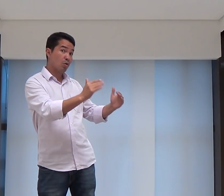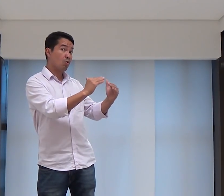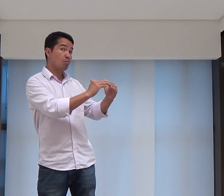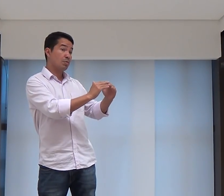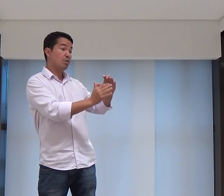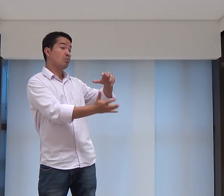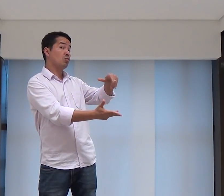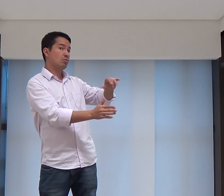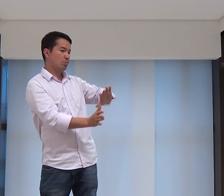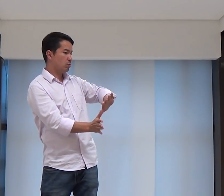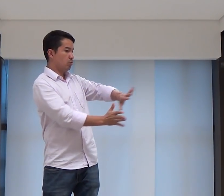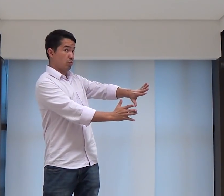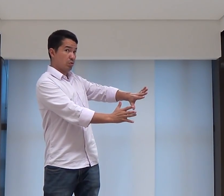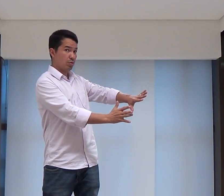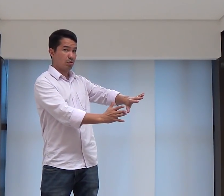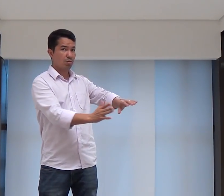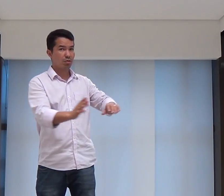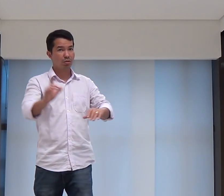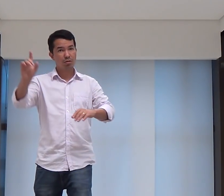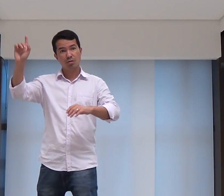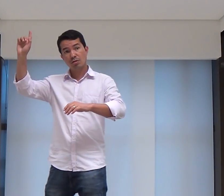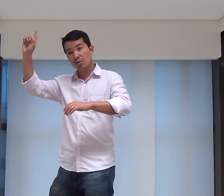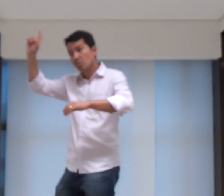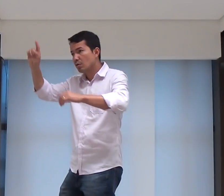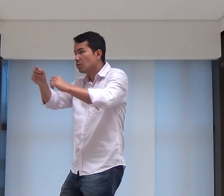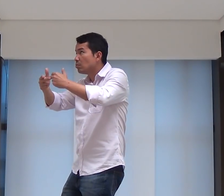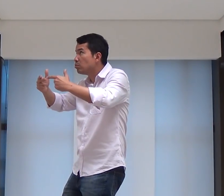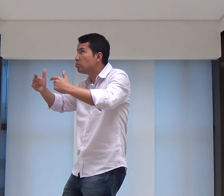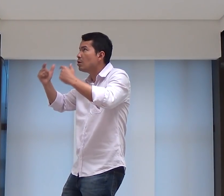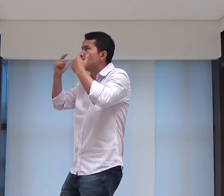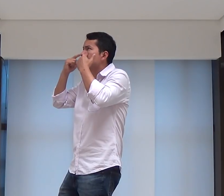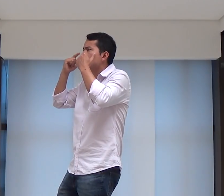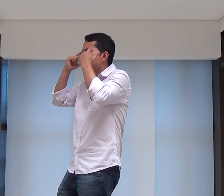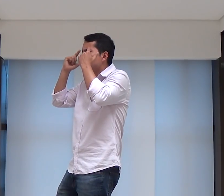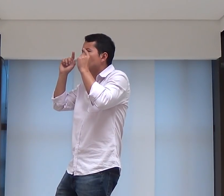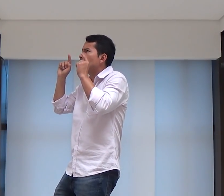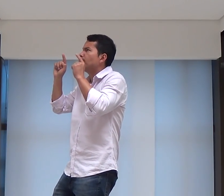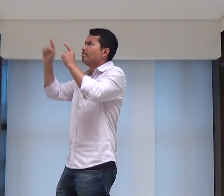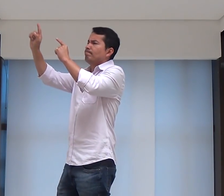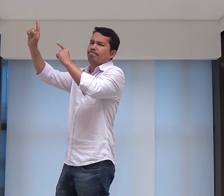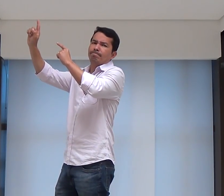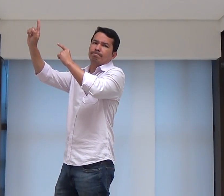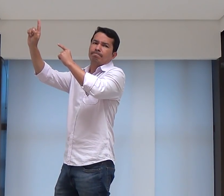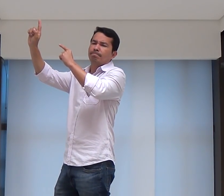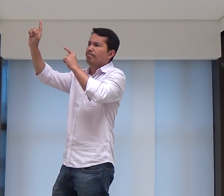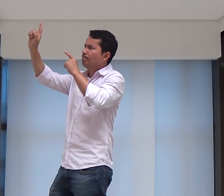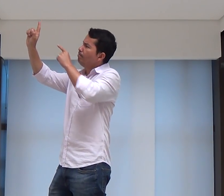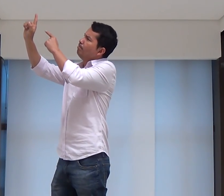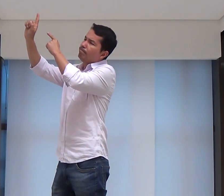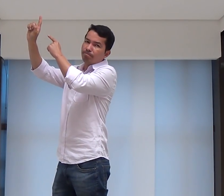Ó, é quando você não quer mais saber as coisas do mundo. E sim, quer saber? Quer conhecer mais as coisas de